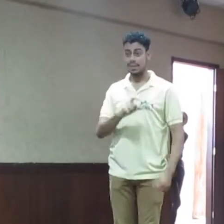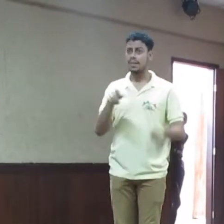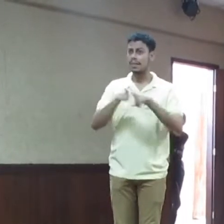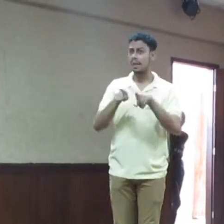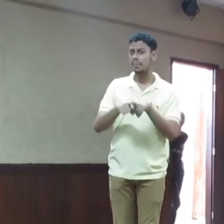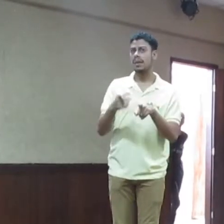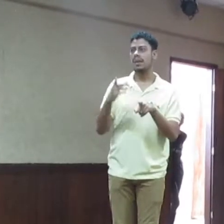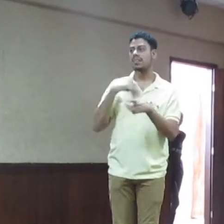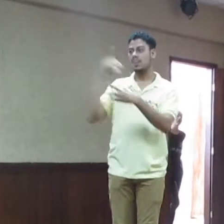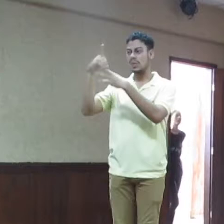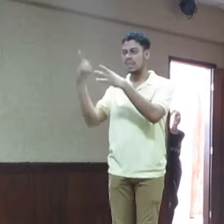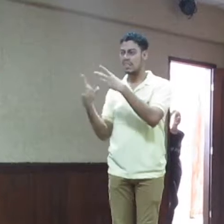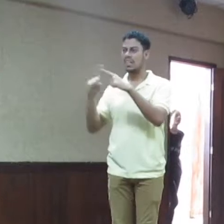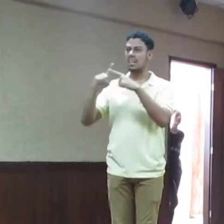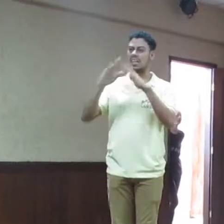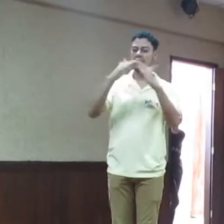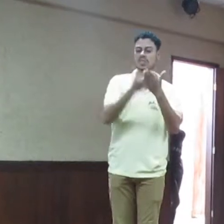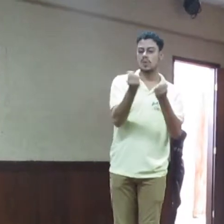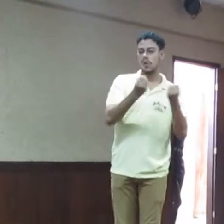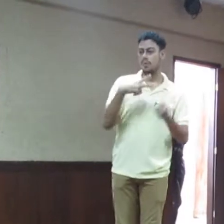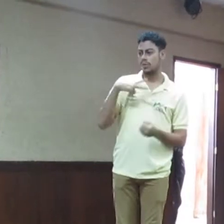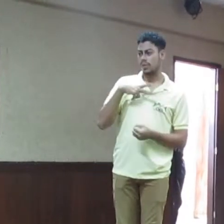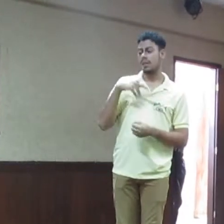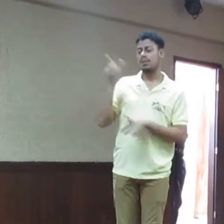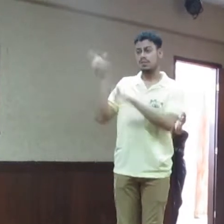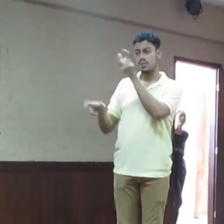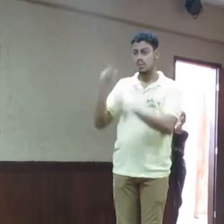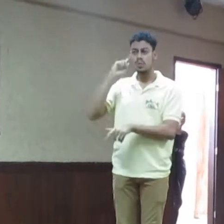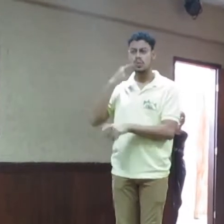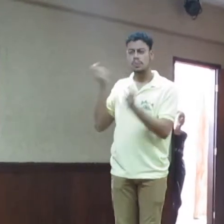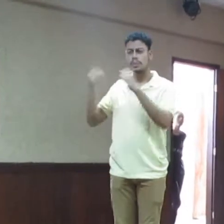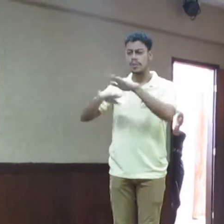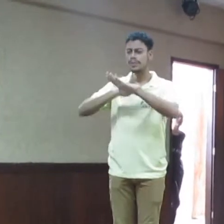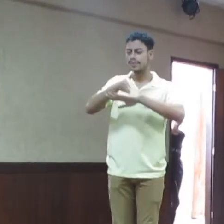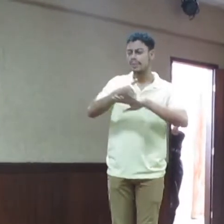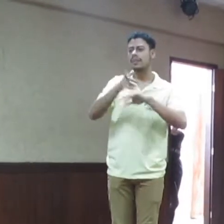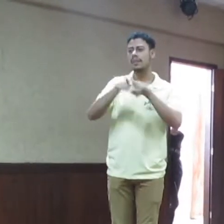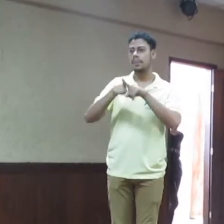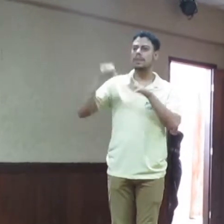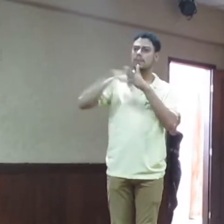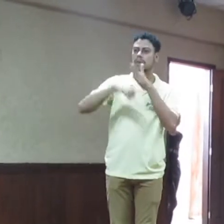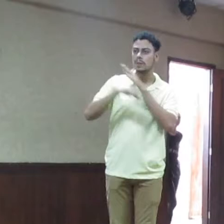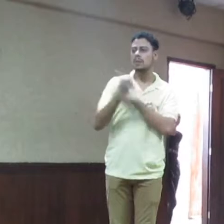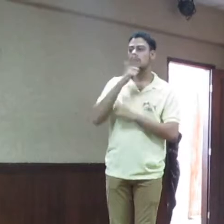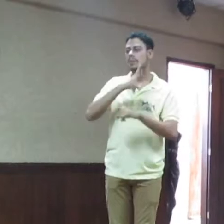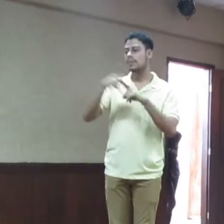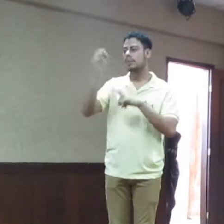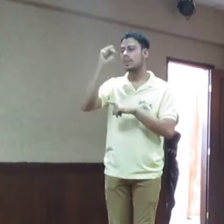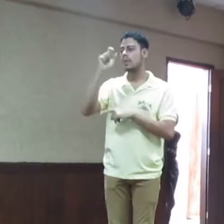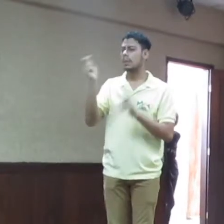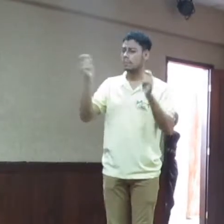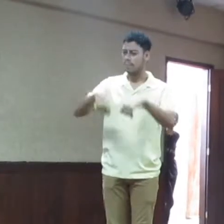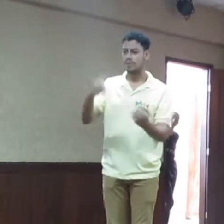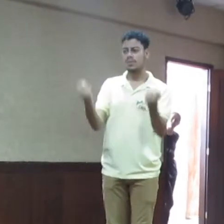hoje, assim como no Detran e nas altas escolas, esses surdos hoje podem mais uma luta vencida, que é poder